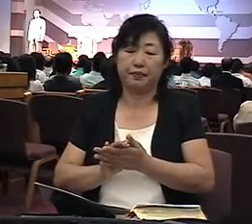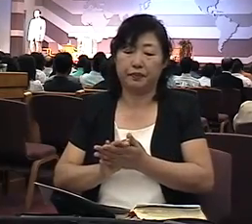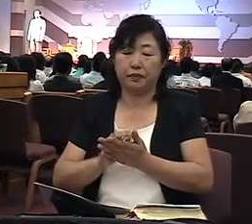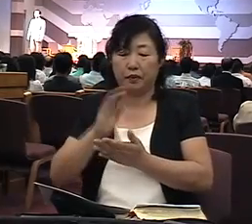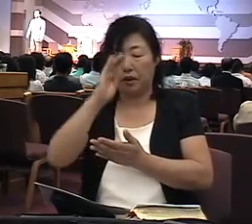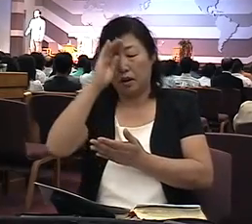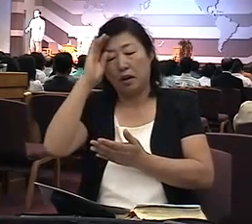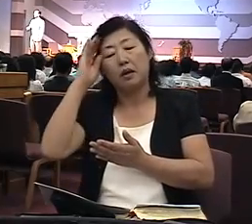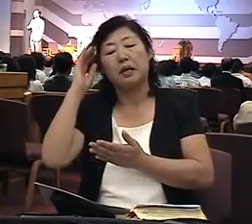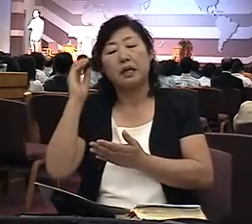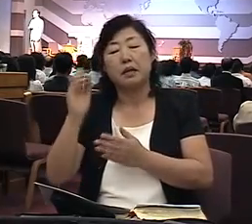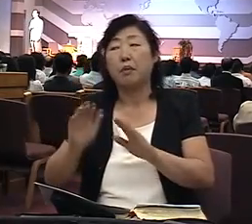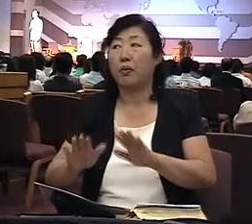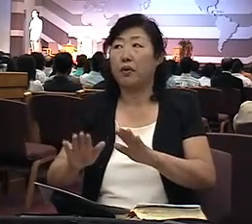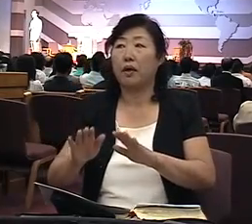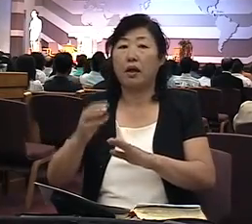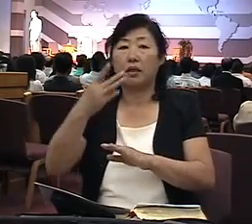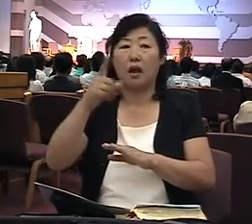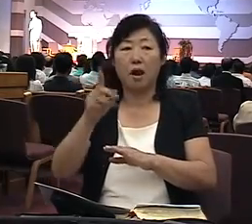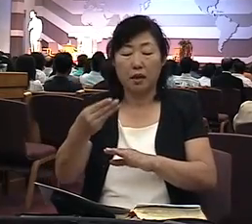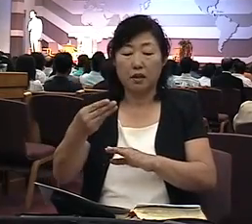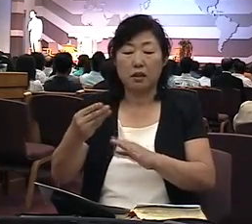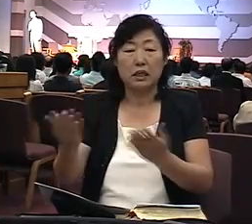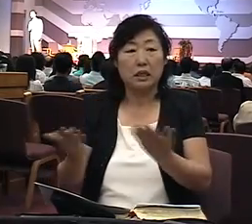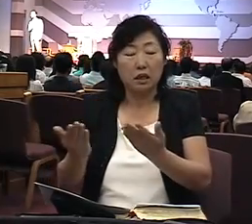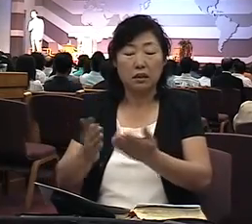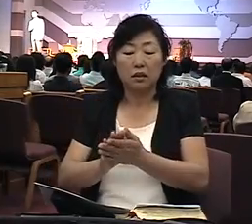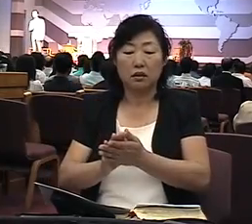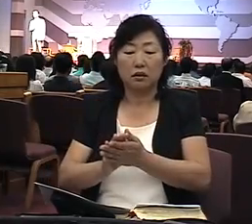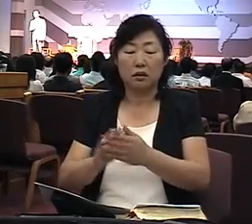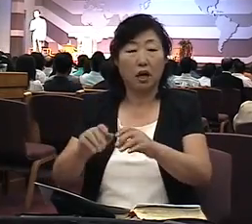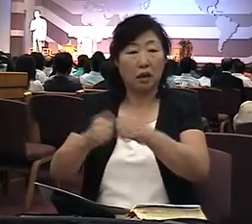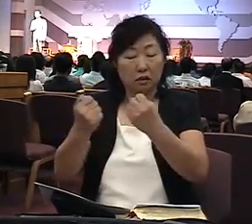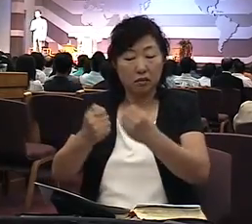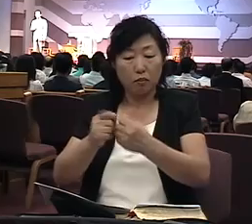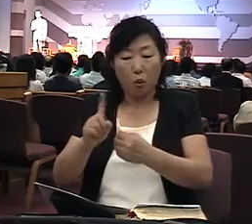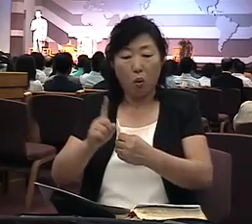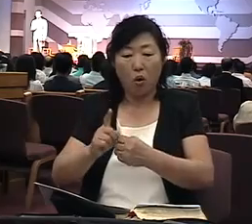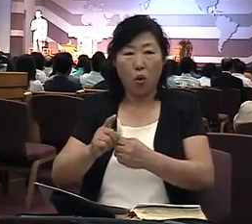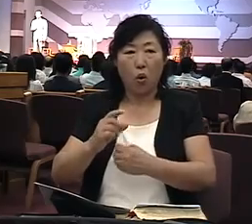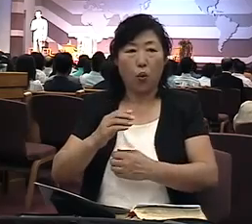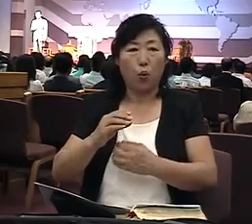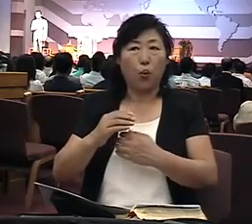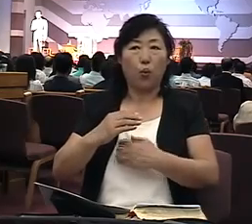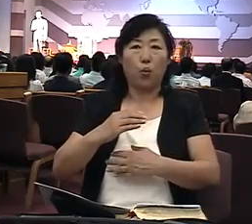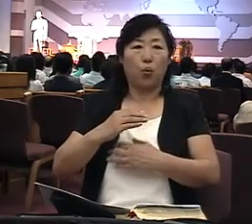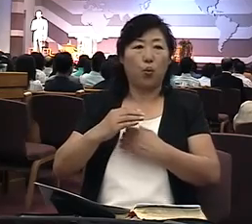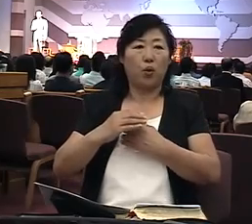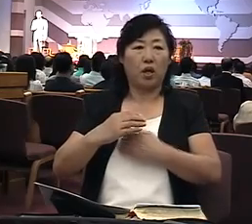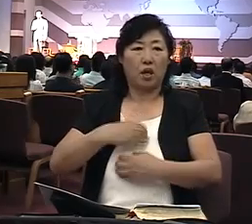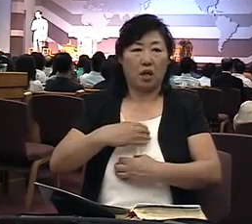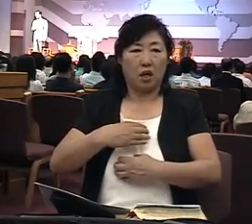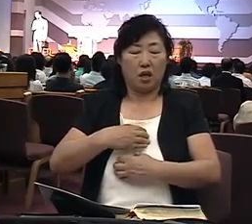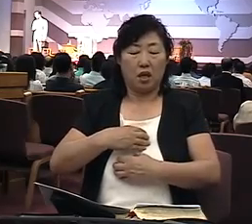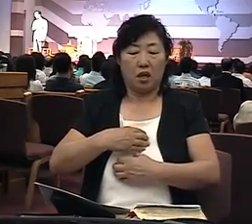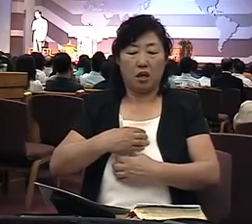그리고 이번 탈레반 사태로 위기에 몰린 교회에서도, 한국 교회에서도 사실 볼 수 있기